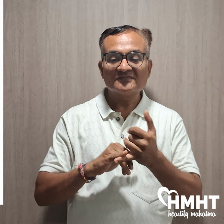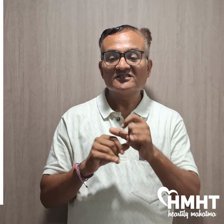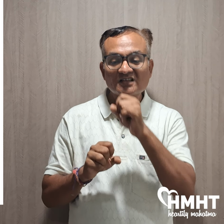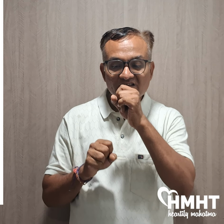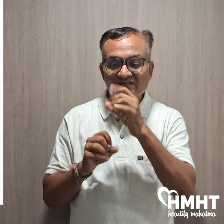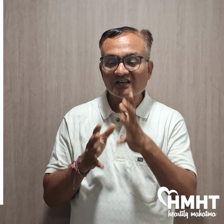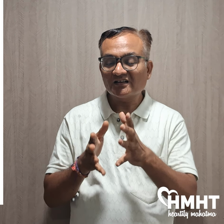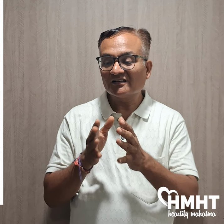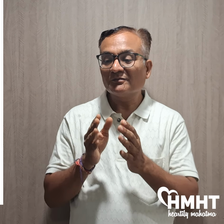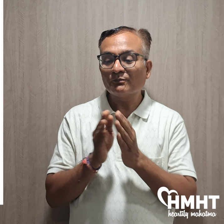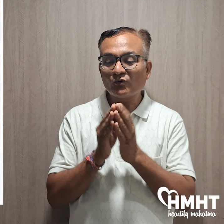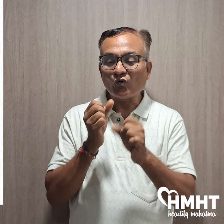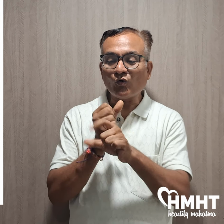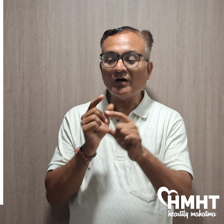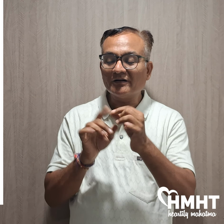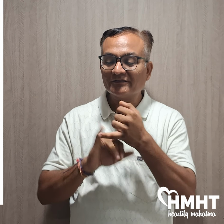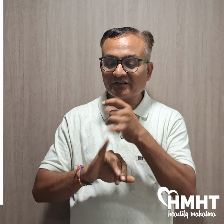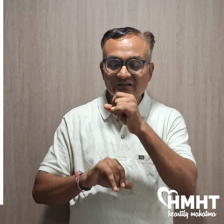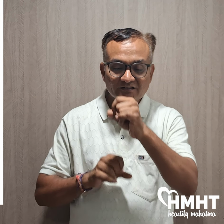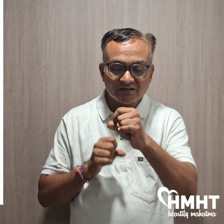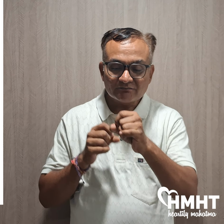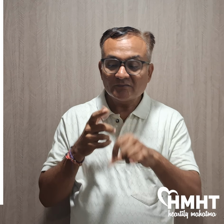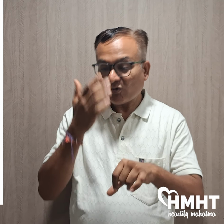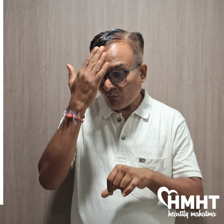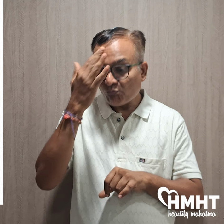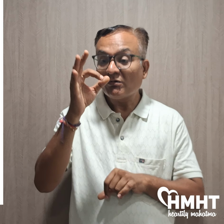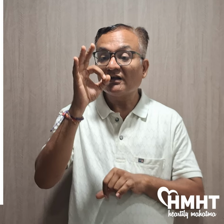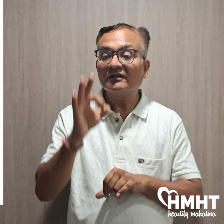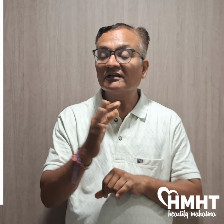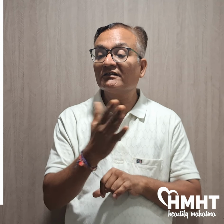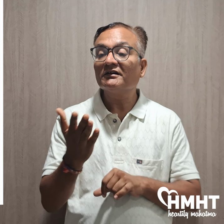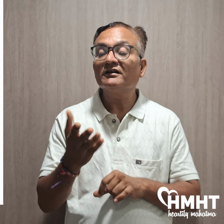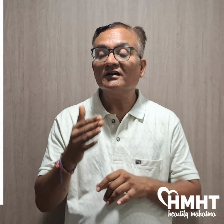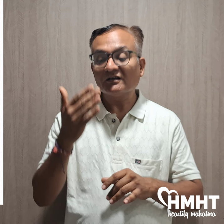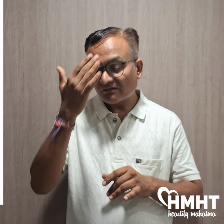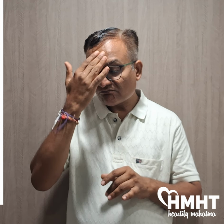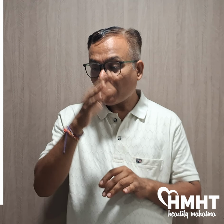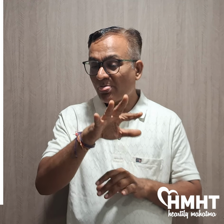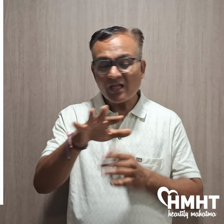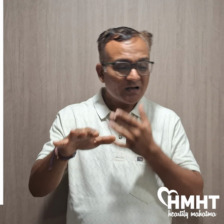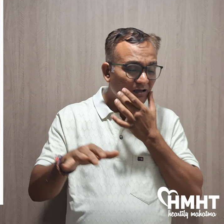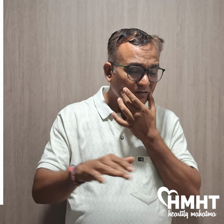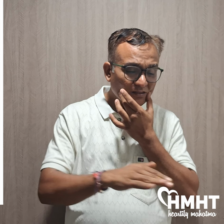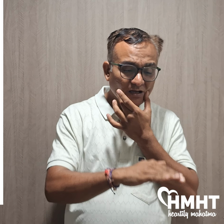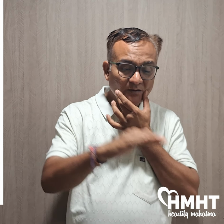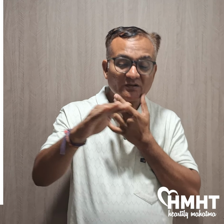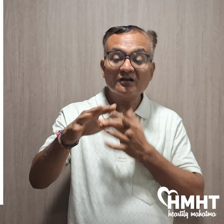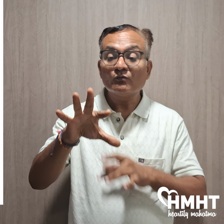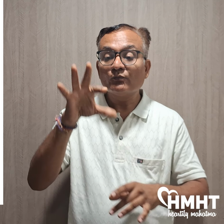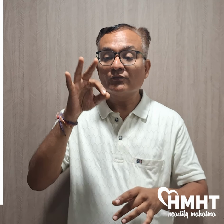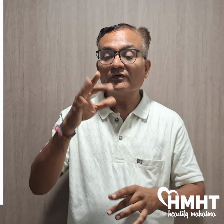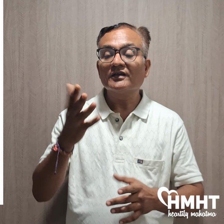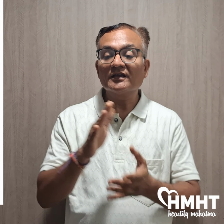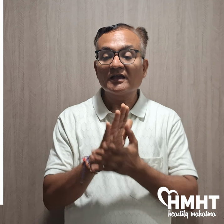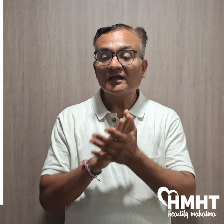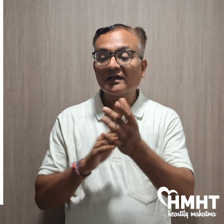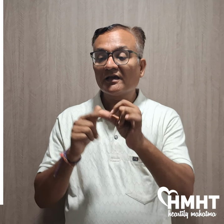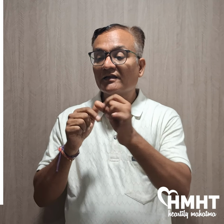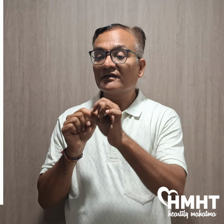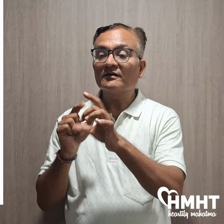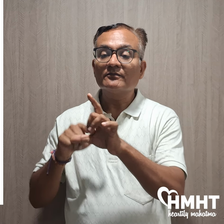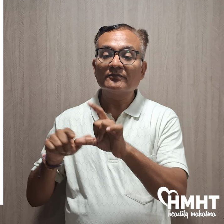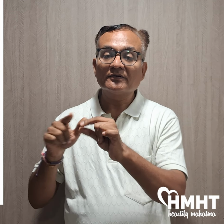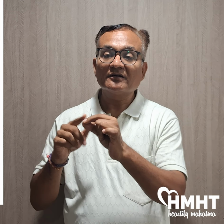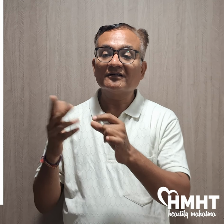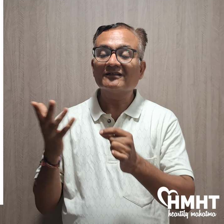શું સત્સંગની કોઈ યોગ્ય ઉંમર છે અને સત્સંગ દરેક ઉંમરની વ્યક્તિઓને કઈ રીતે ઉપયોગી થાય તે સમજાવવા વિનંતી છે. આ